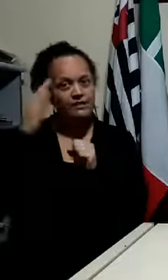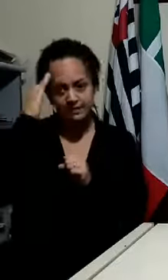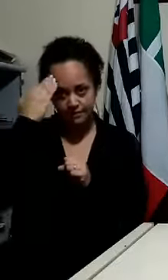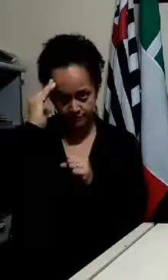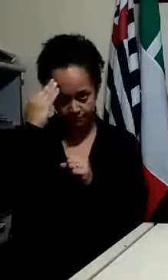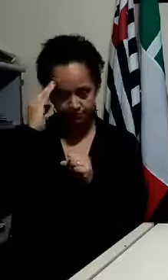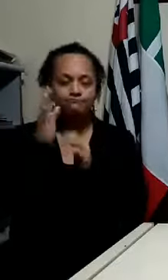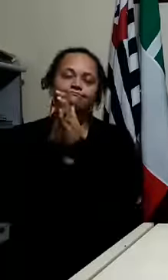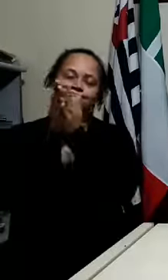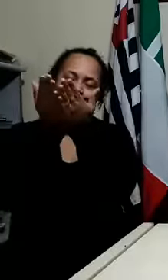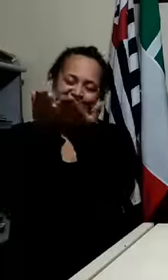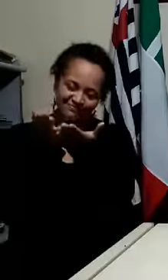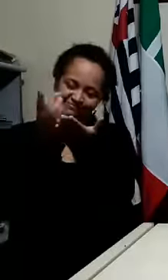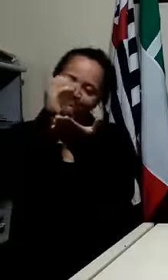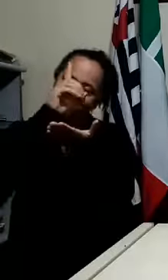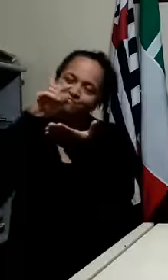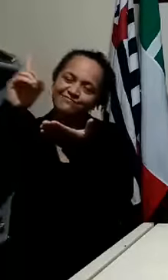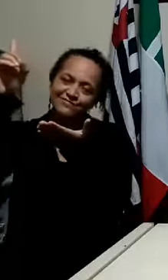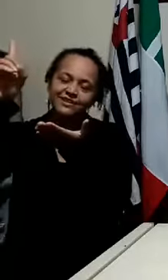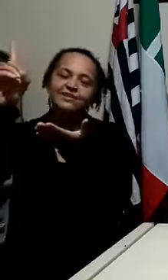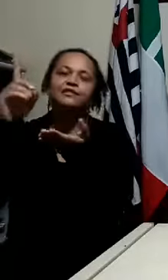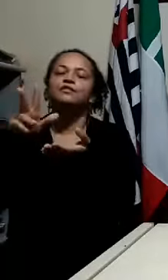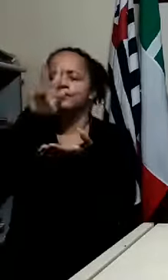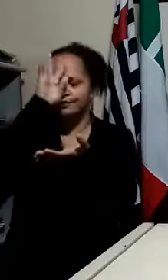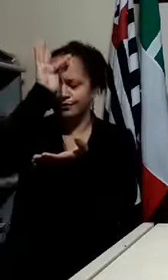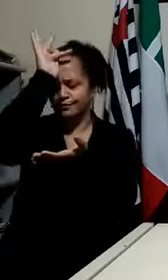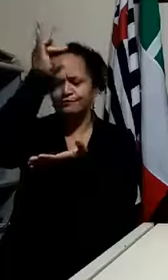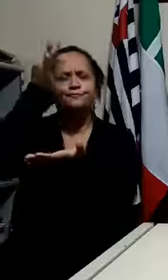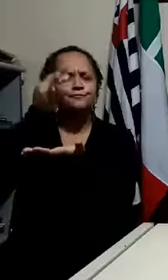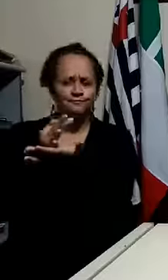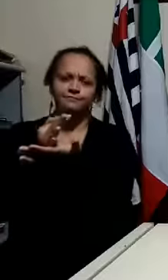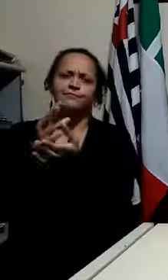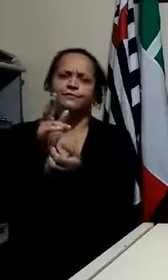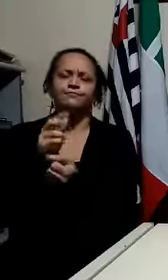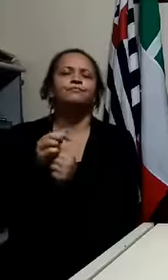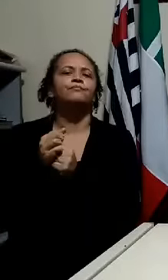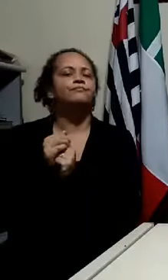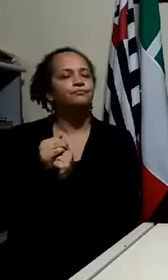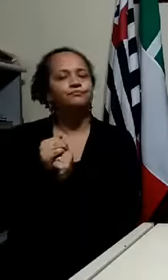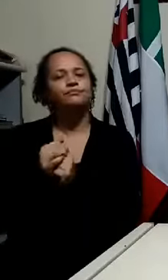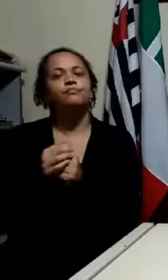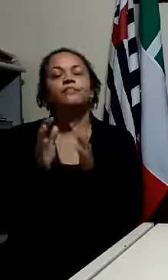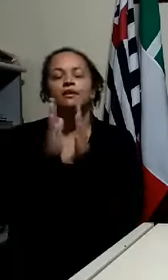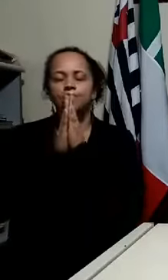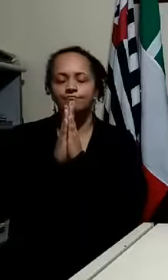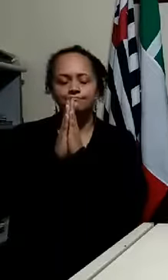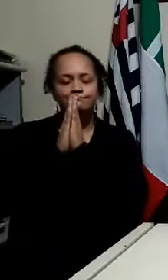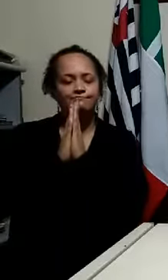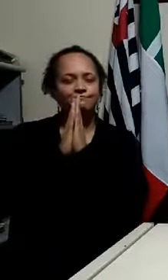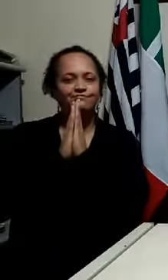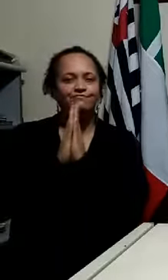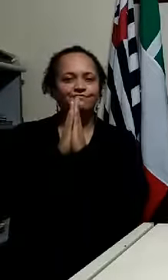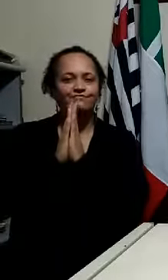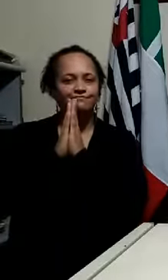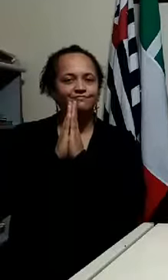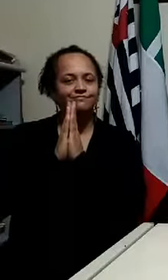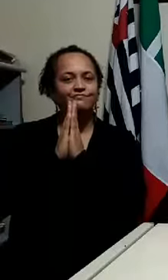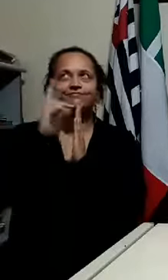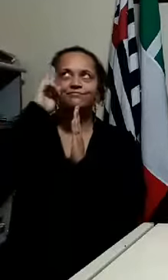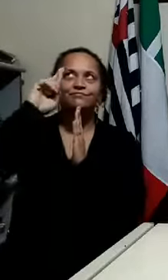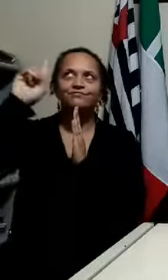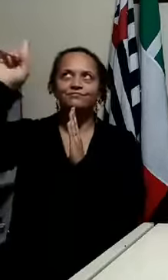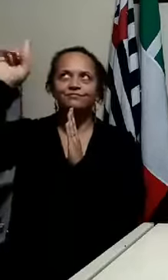da palavra e serem edificados na fé. E eu quero convidar você a fechar seus olhos e vamos orar ao